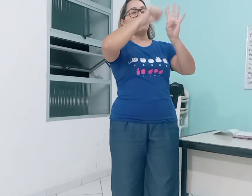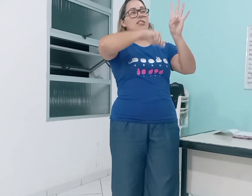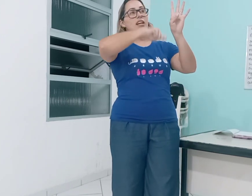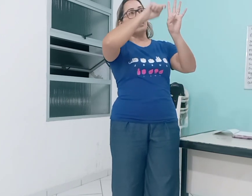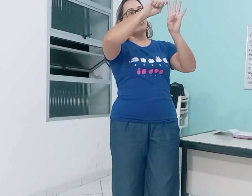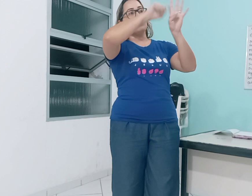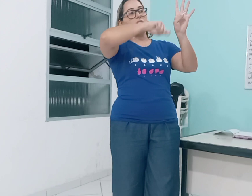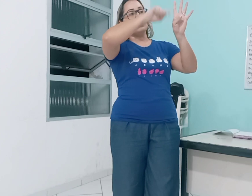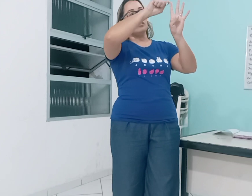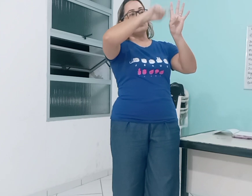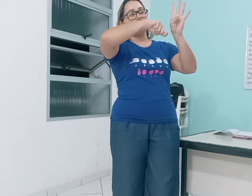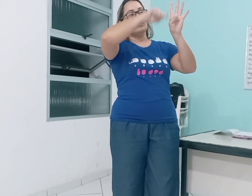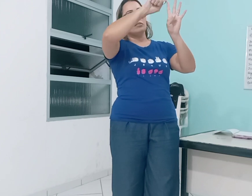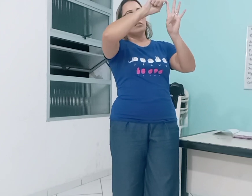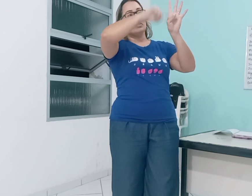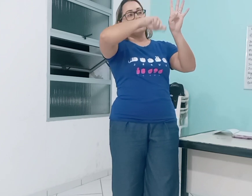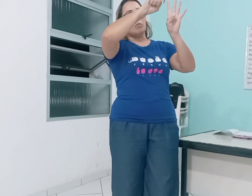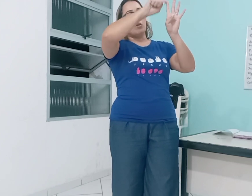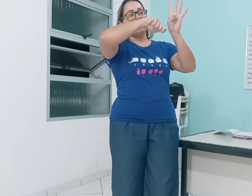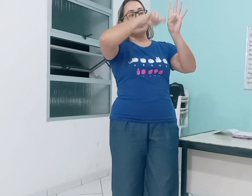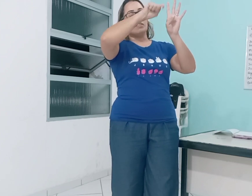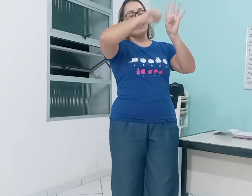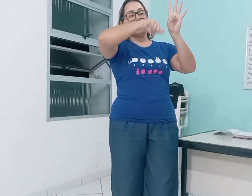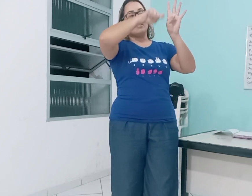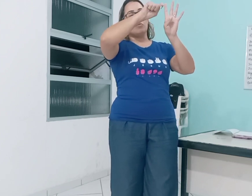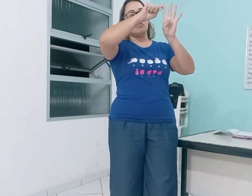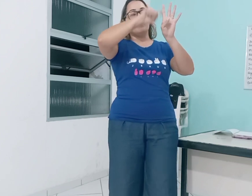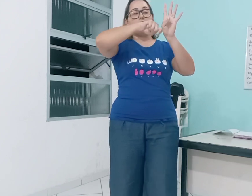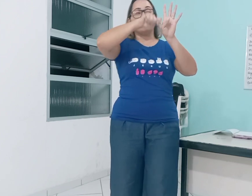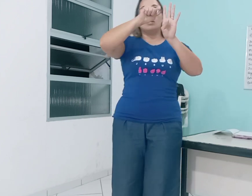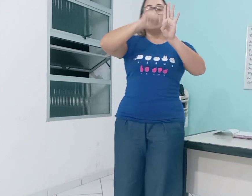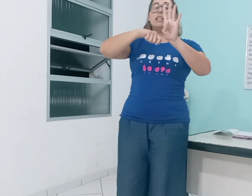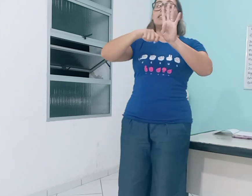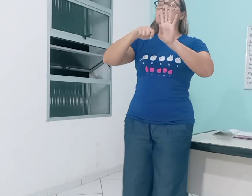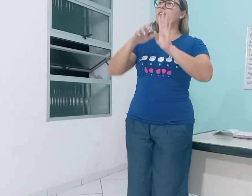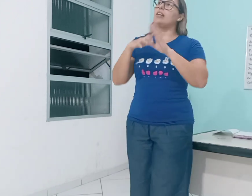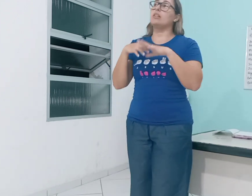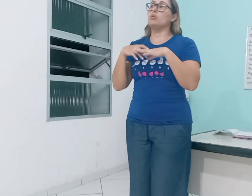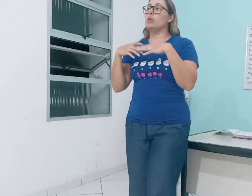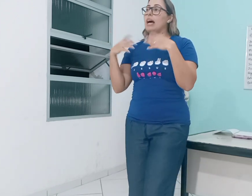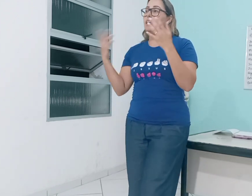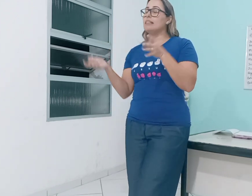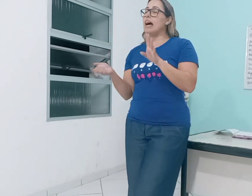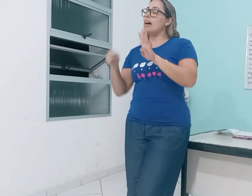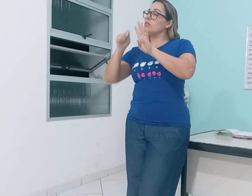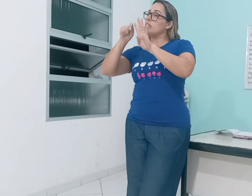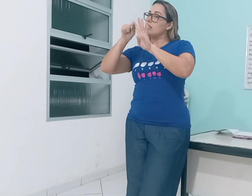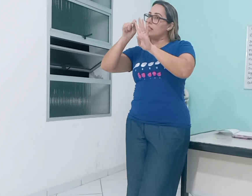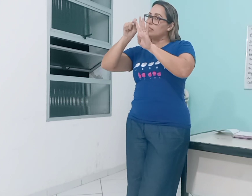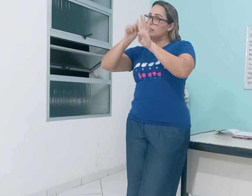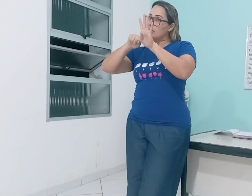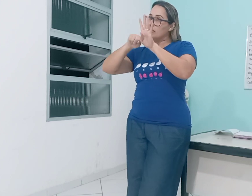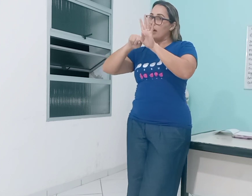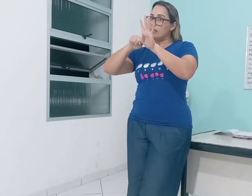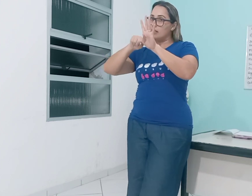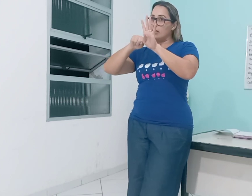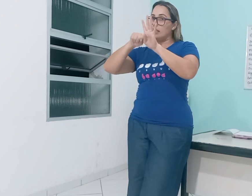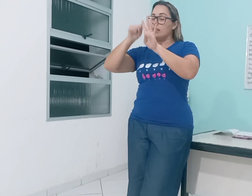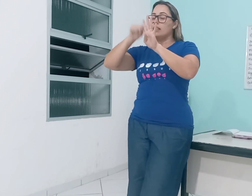você arranca a folhinha. Tá bom? Por isso que faz esse movimento. Então, você está falando do calendário, você faz isso aqui. Tá